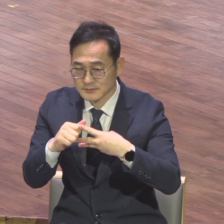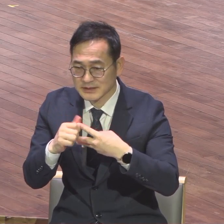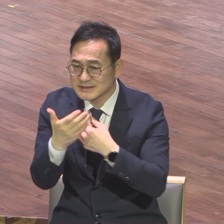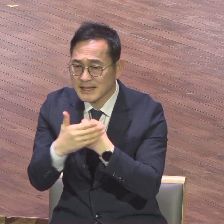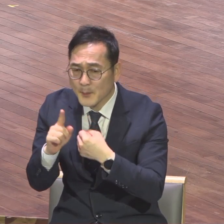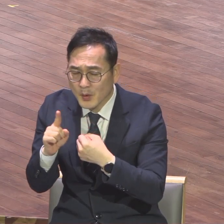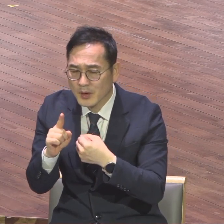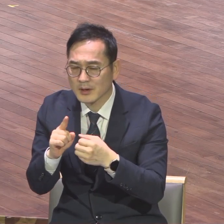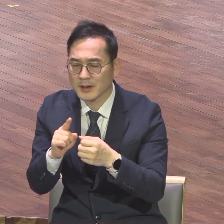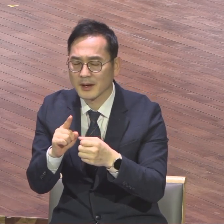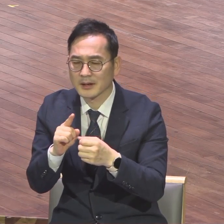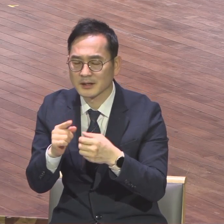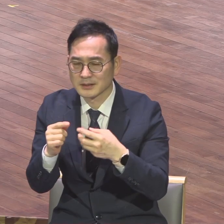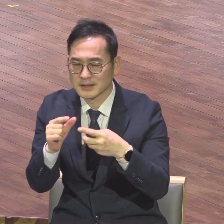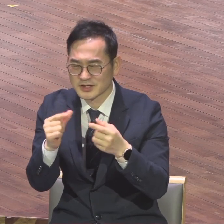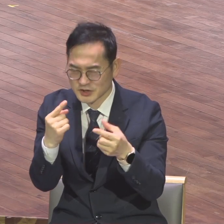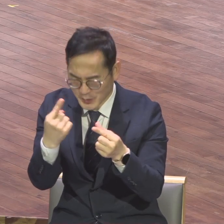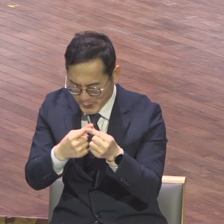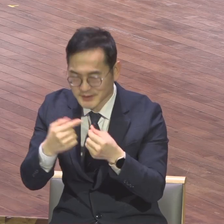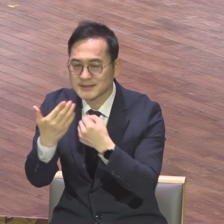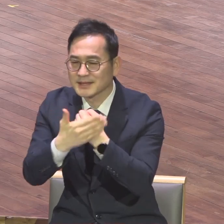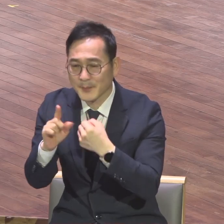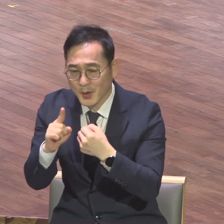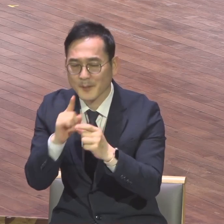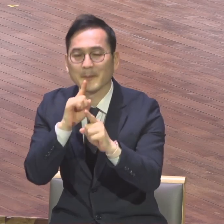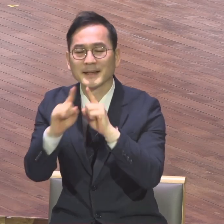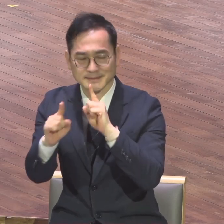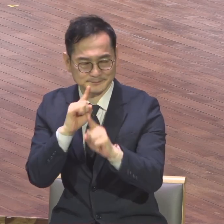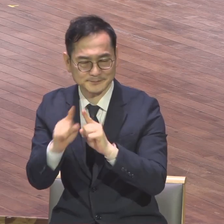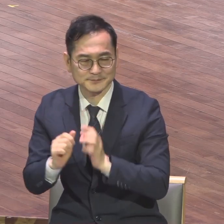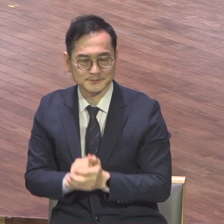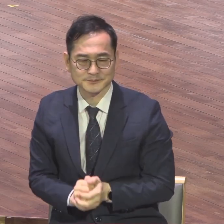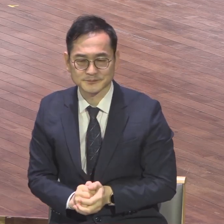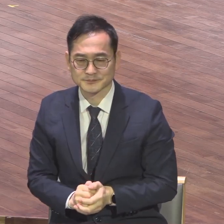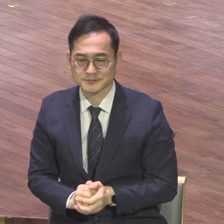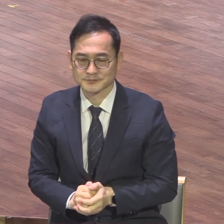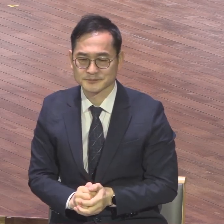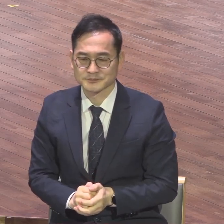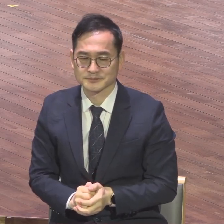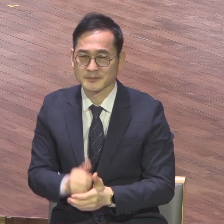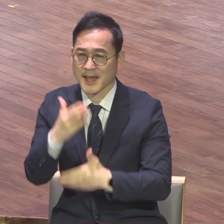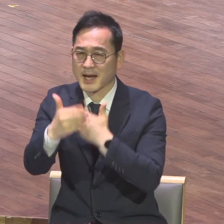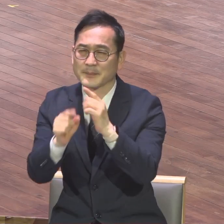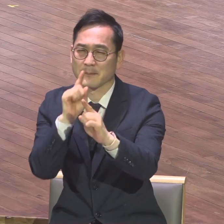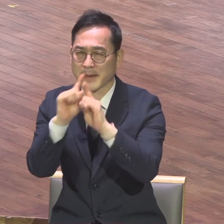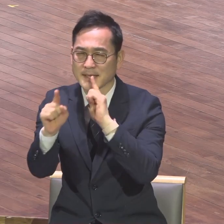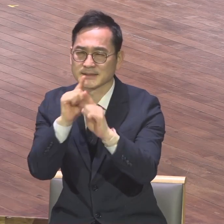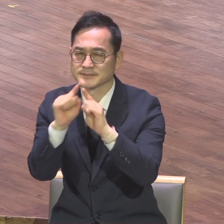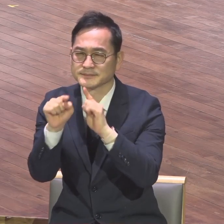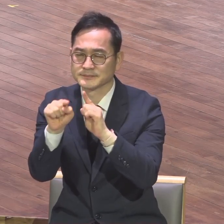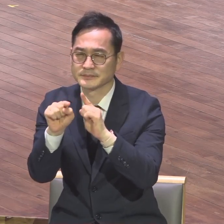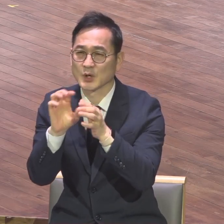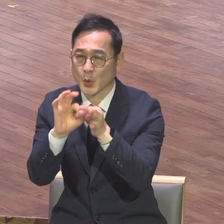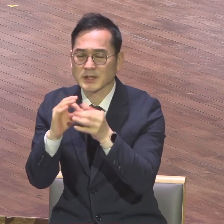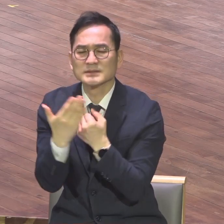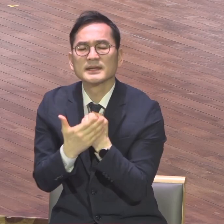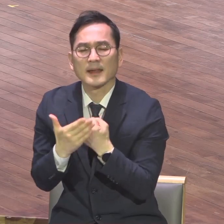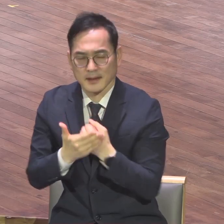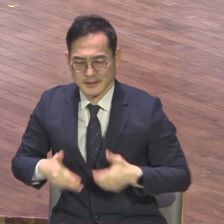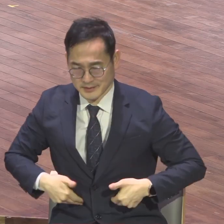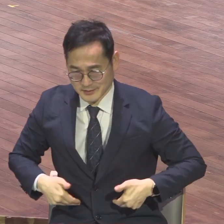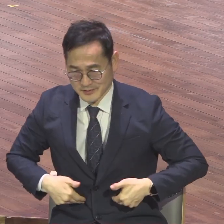말씀이다 그랬어요. 첫째, 우리가 제일 중요하게 신앙생활하면서 받을 것이 하나님의 말씀. 주님께서